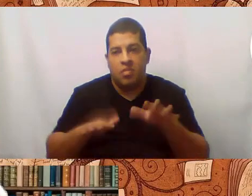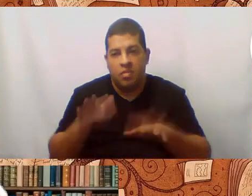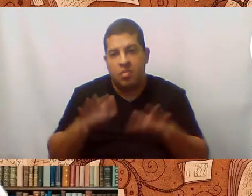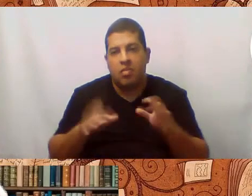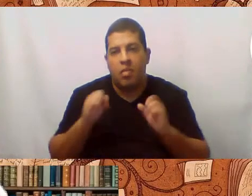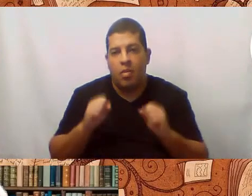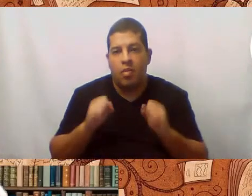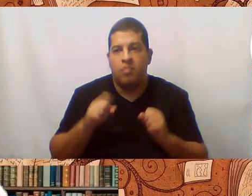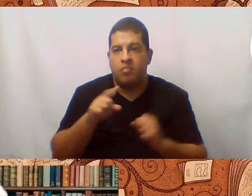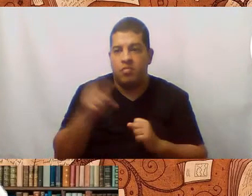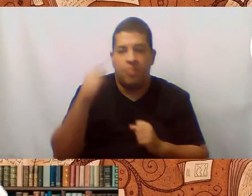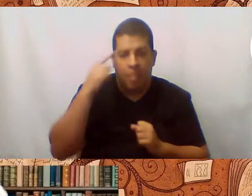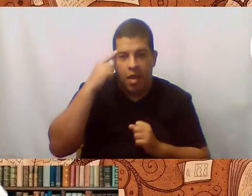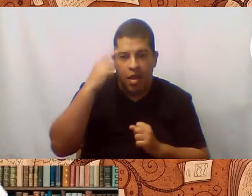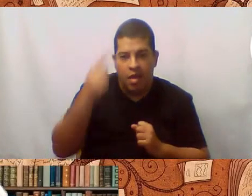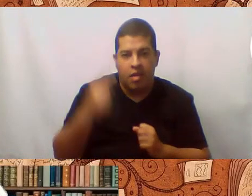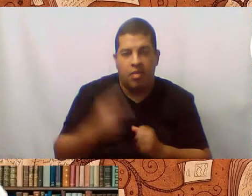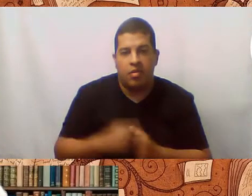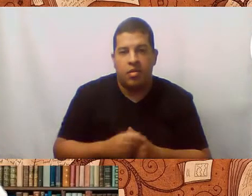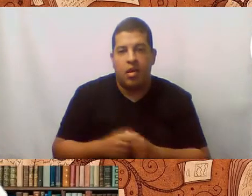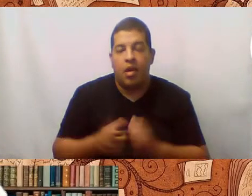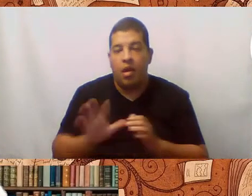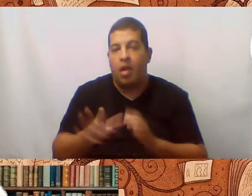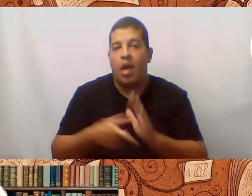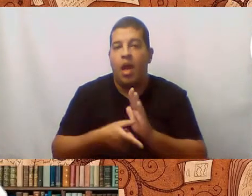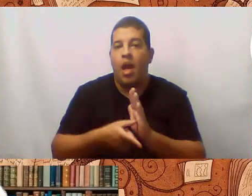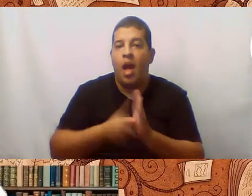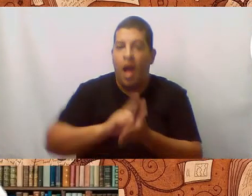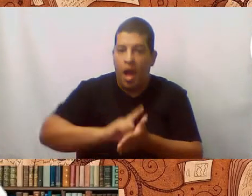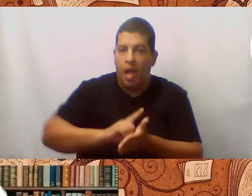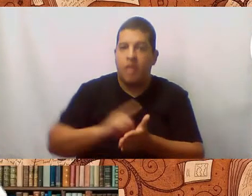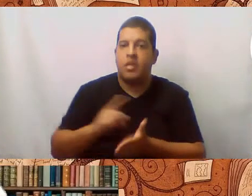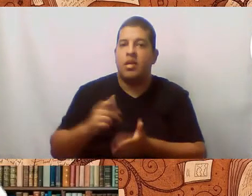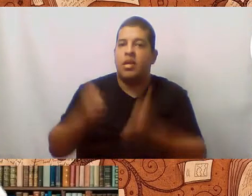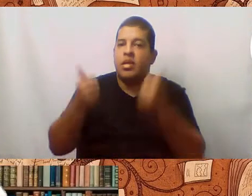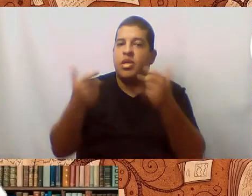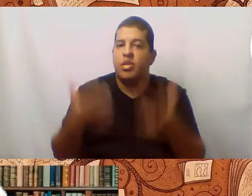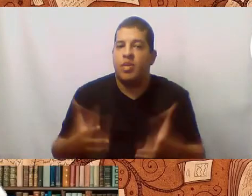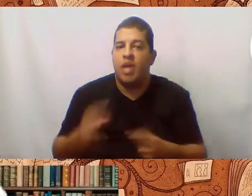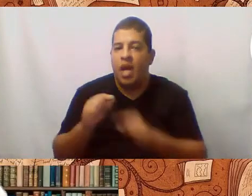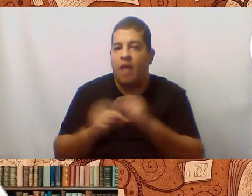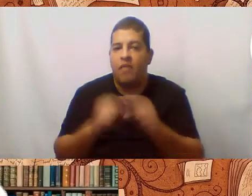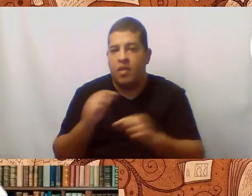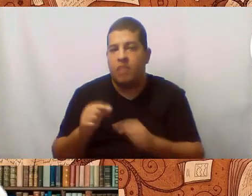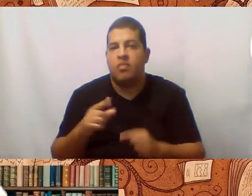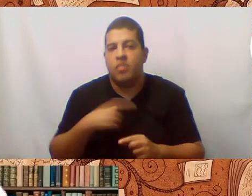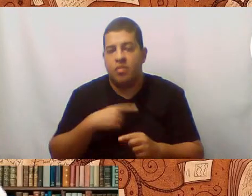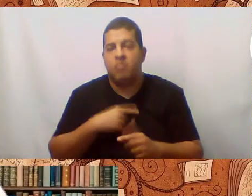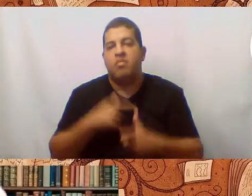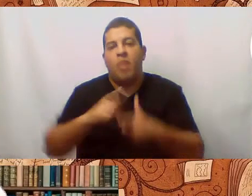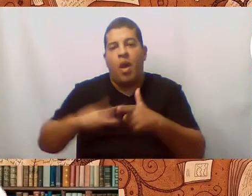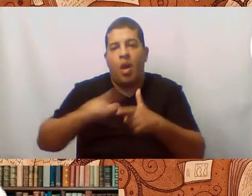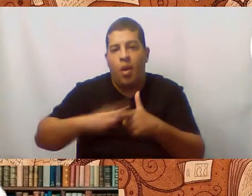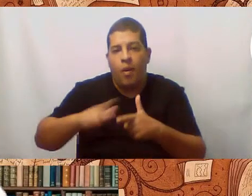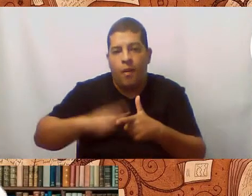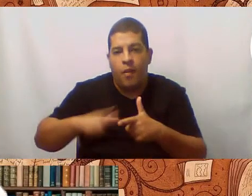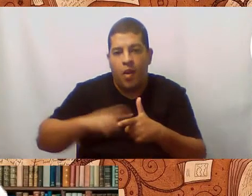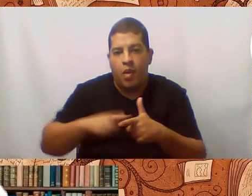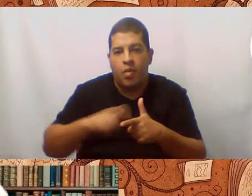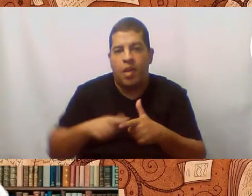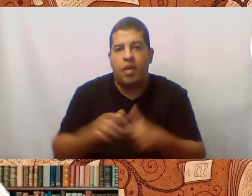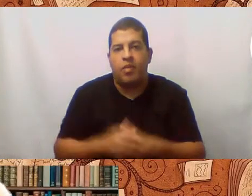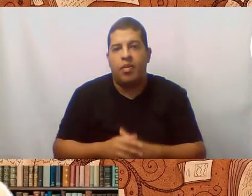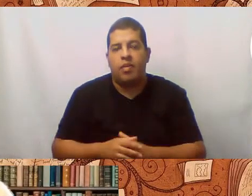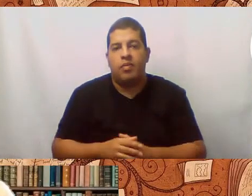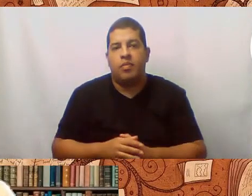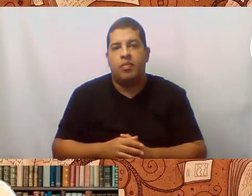que anteriormente se dizia que a gente tinha um problema com recalcamento, porque a gente recalcava demais, né?